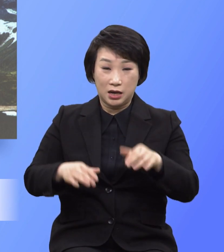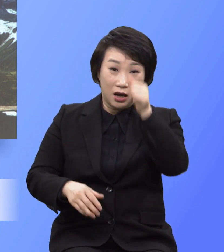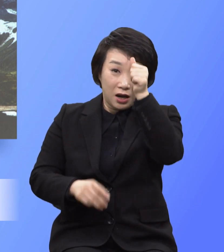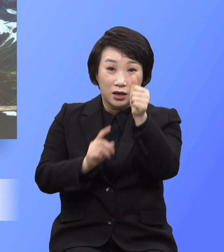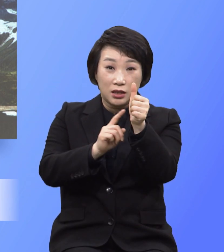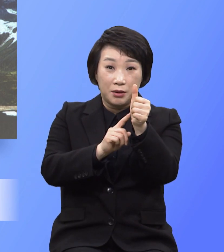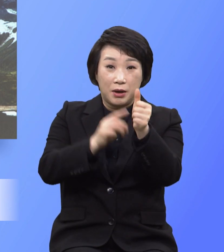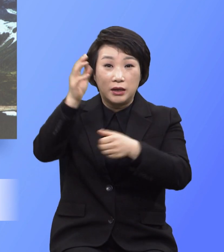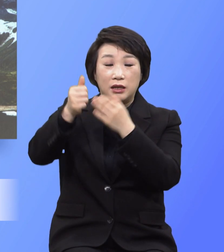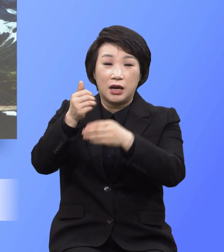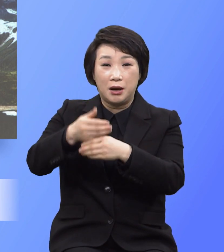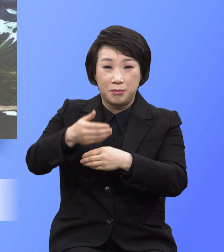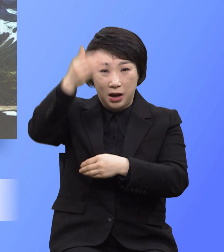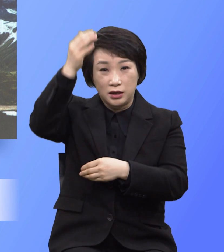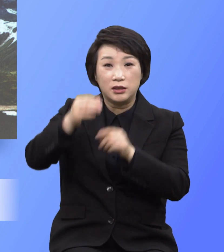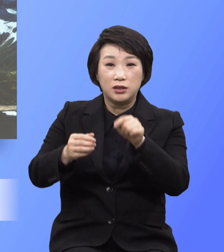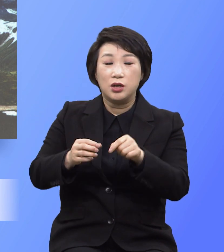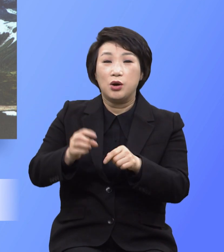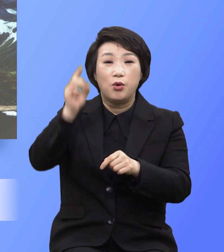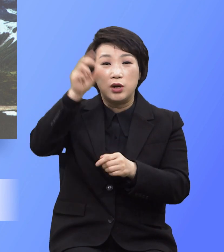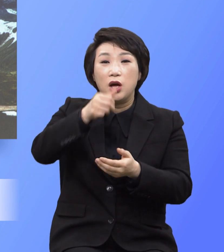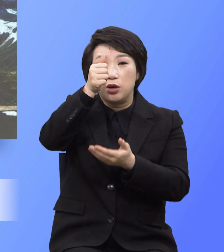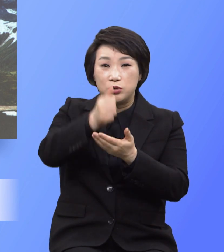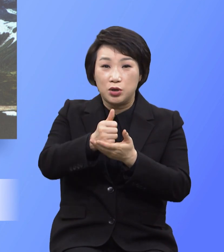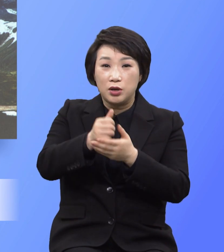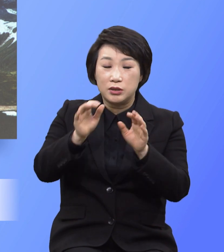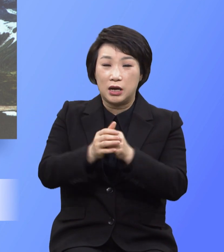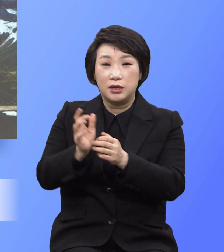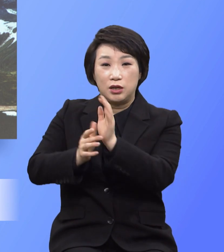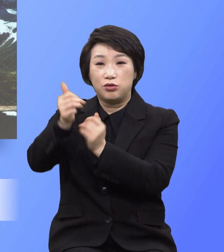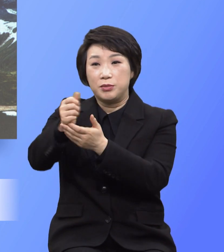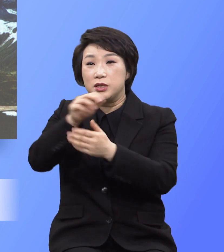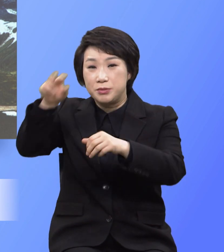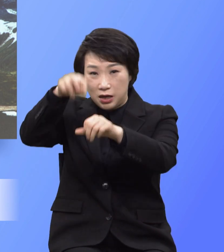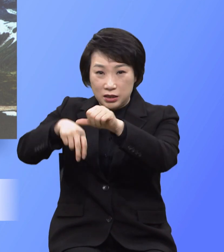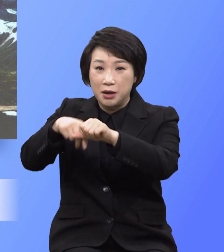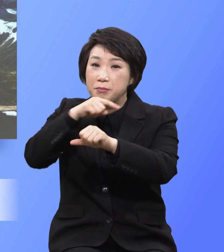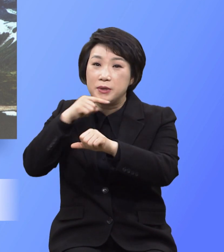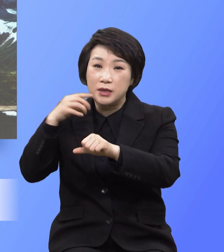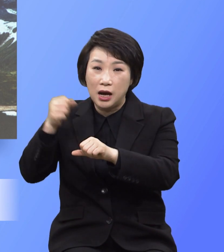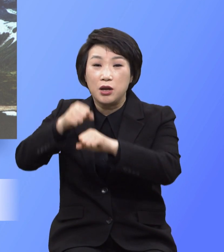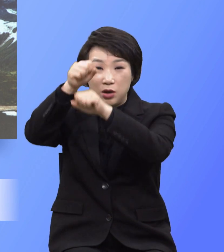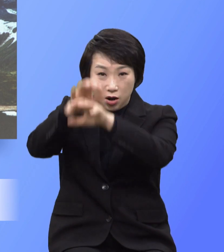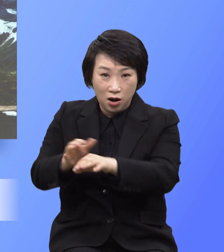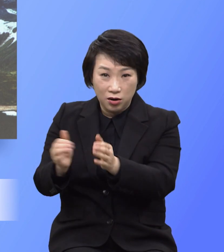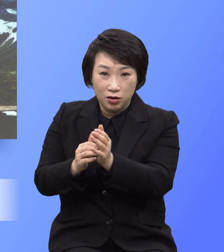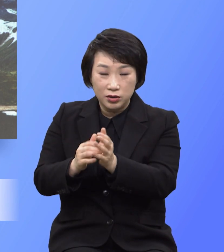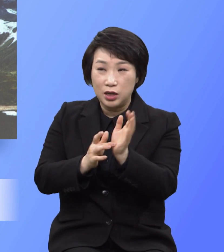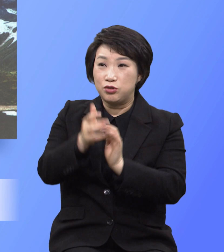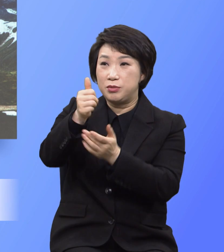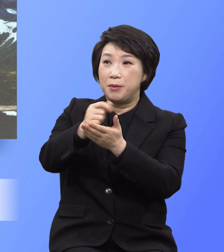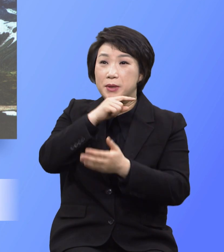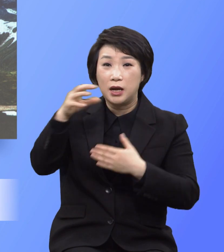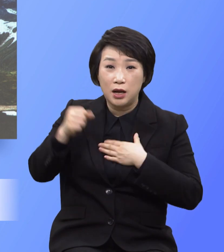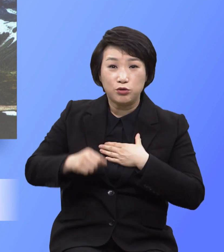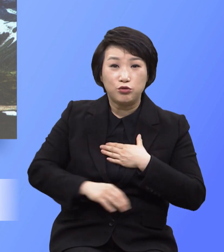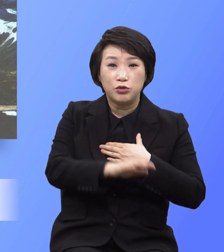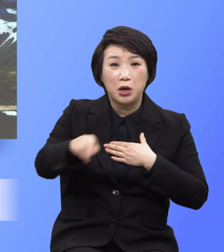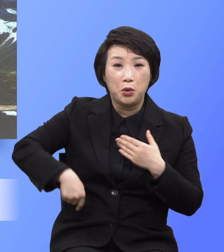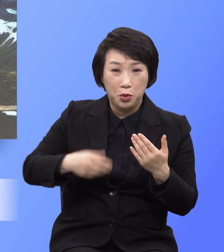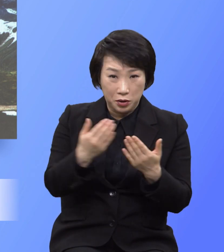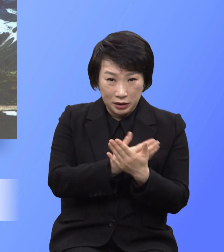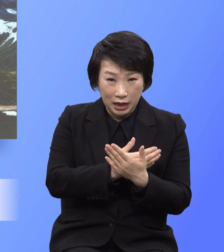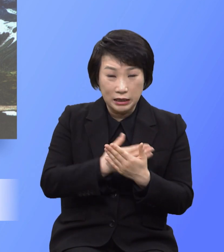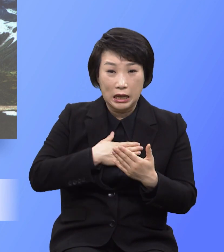아담이 하나님과 막힌 원죄의 담은 십자가에 피로 오셨고 그 피 앞에 회개를 통해서